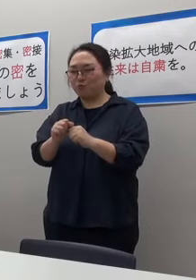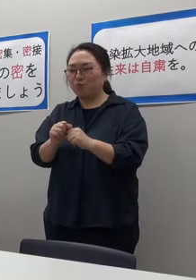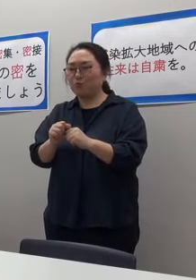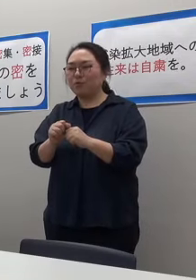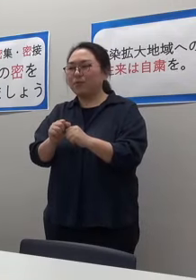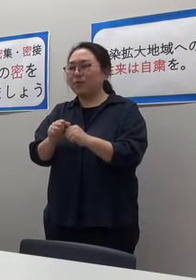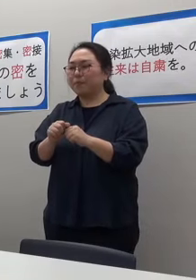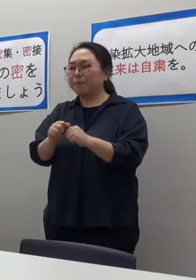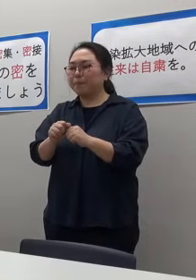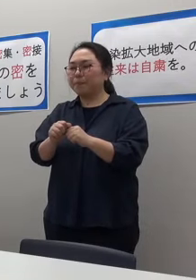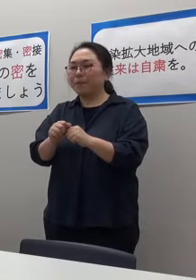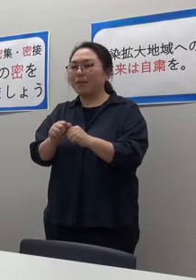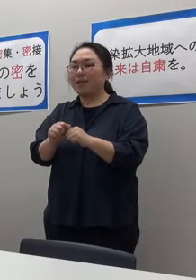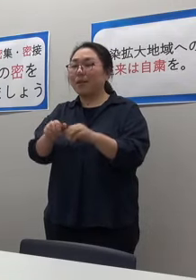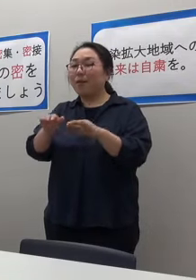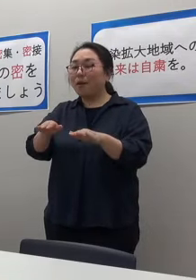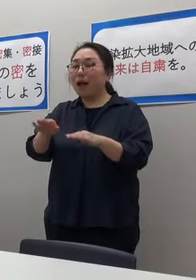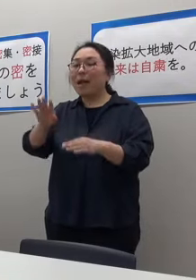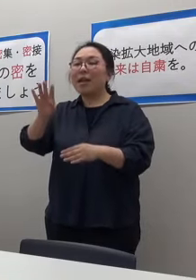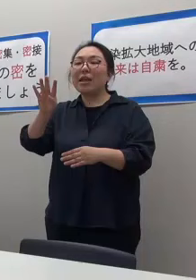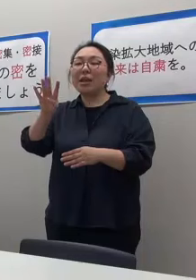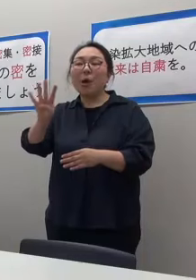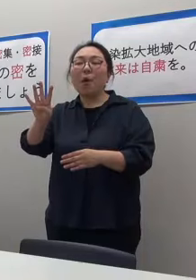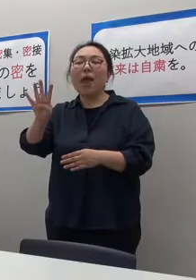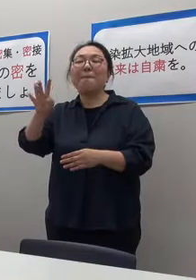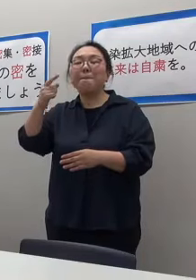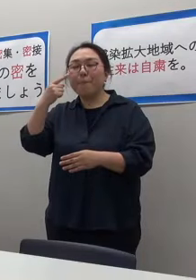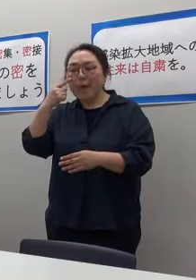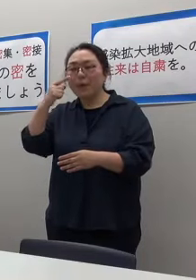今回の、4例目の方ですね、それは